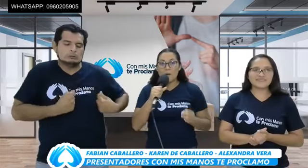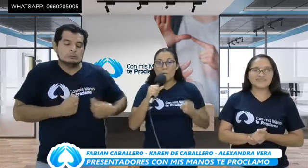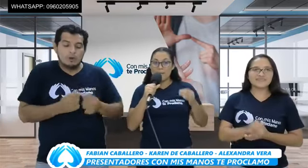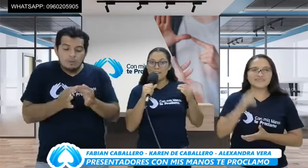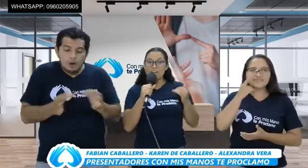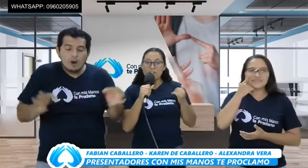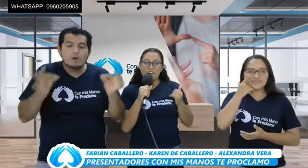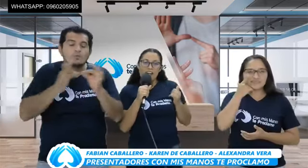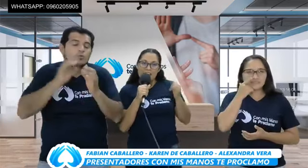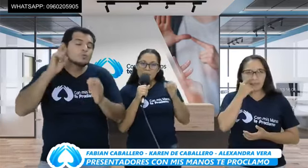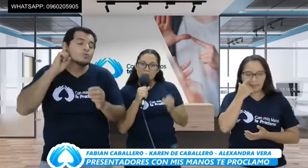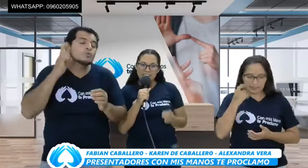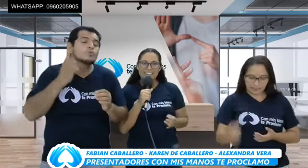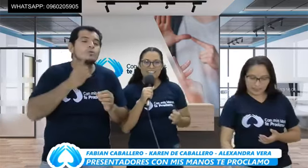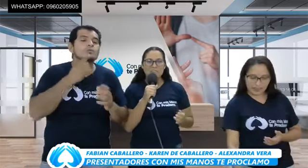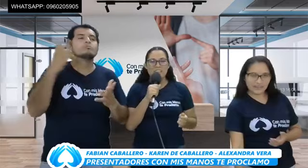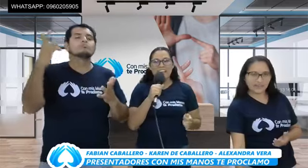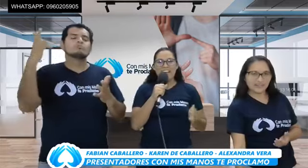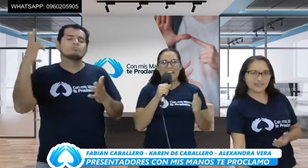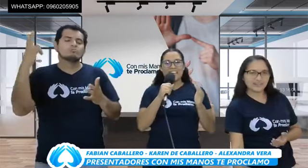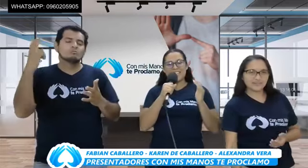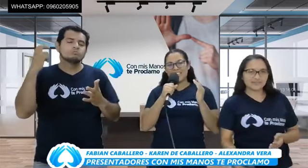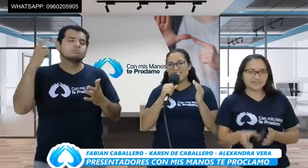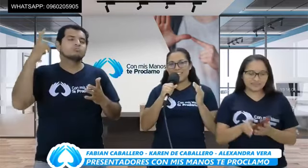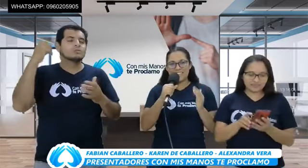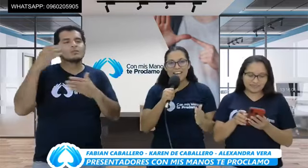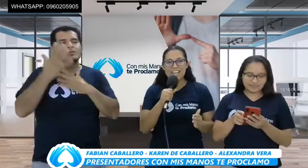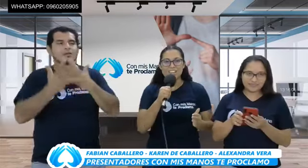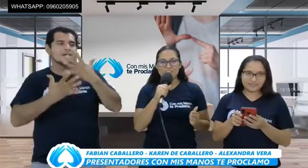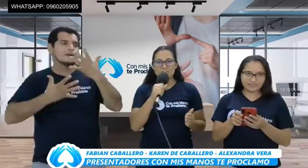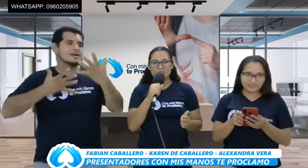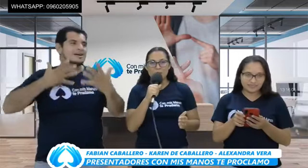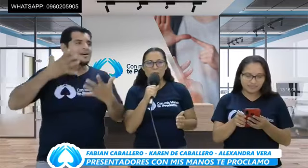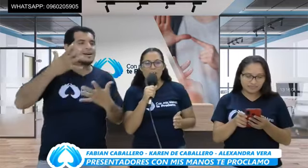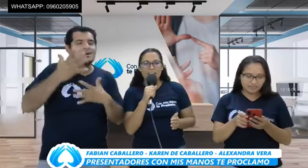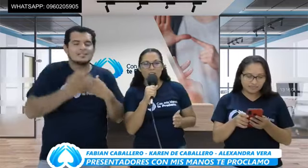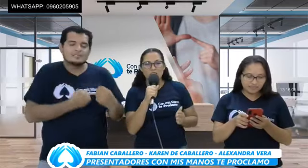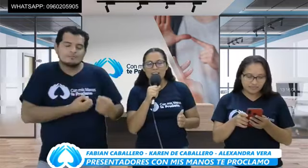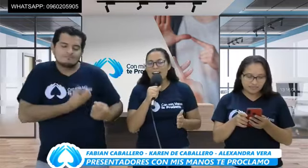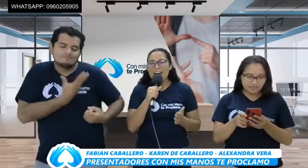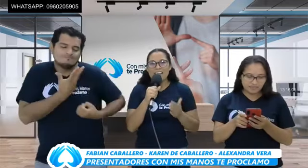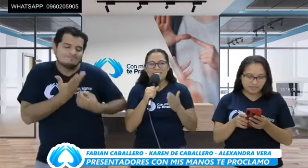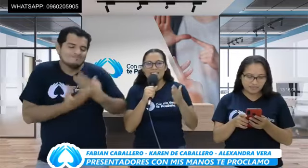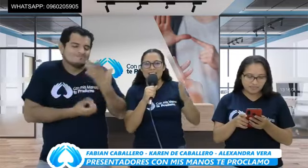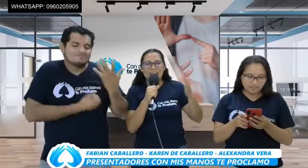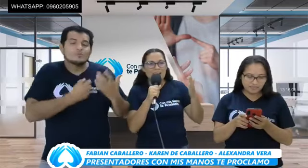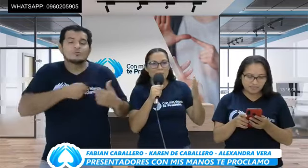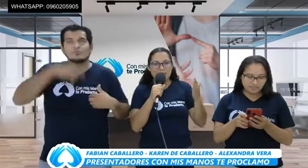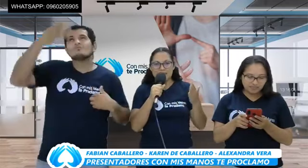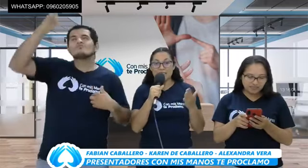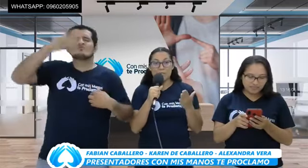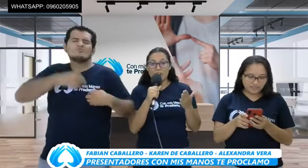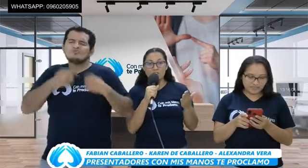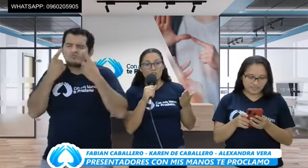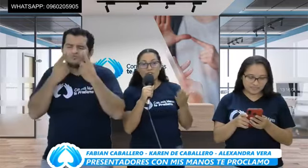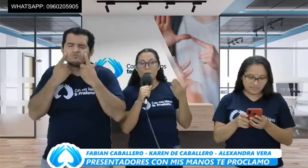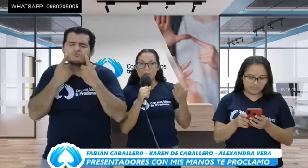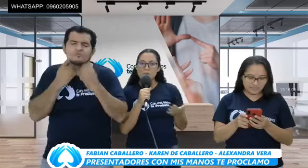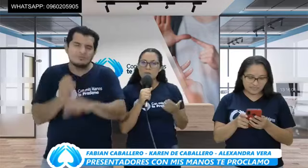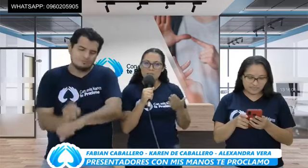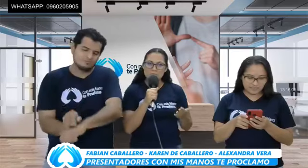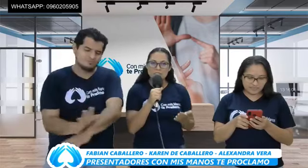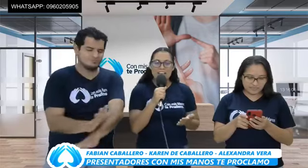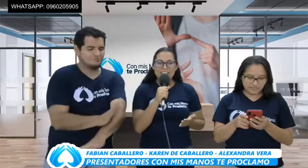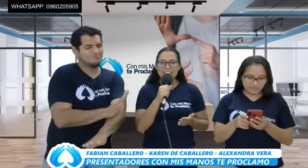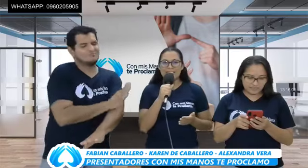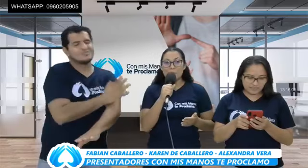avivamiento, pero es importante también exaltarle a Dios y poder escuchar y sentir la presencia, porque los sordos